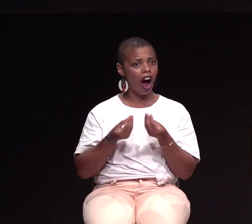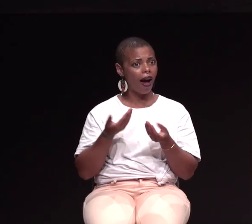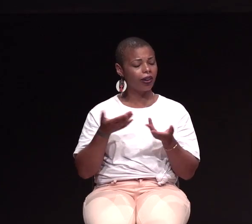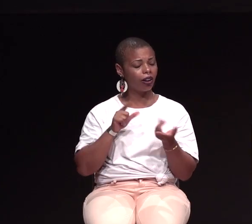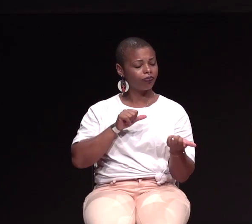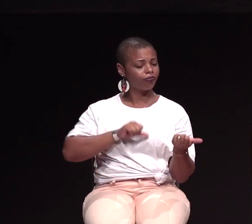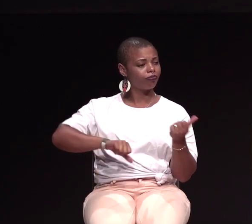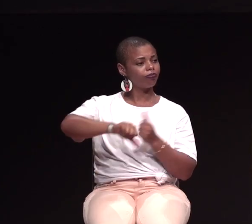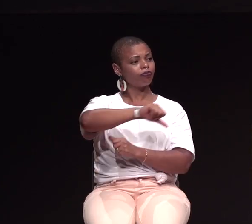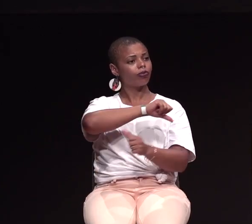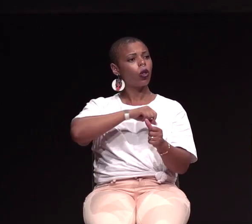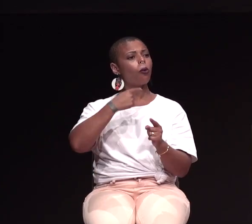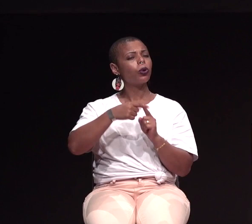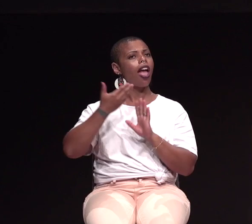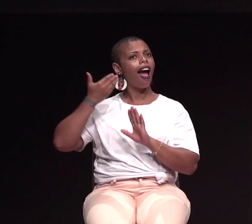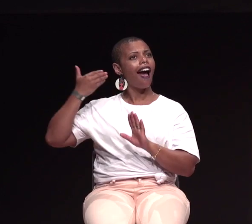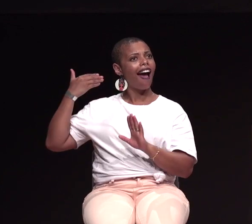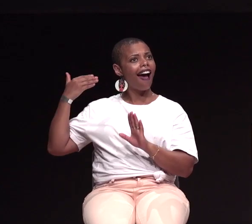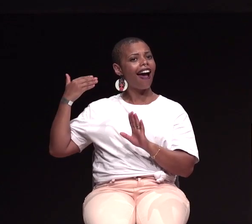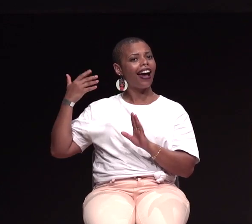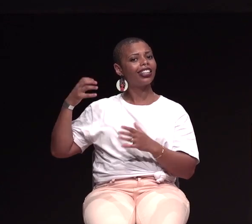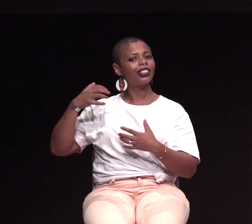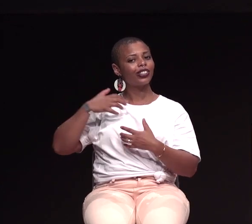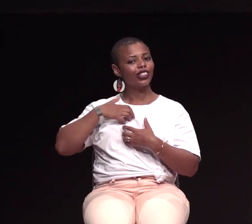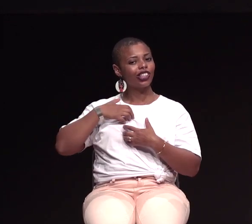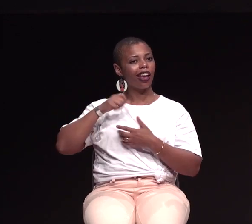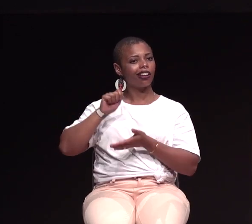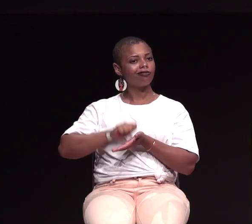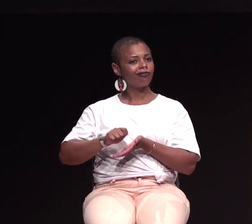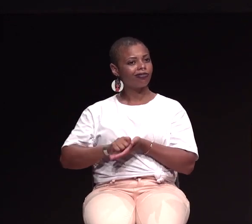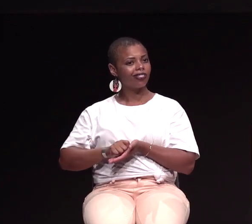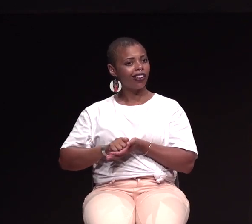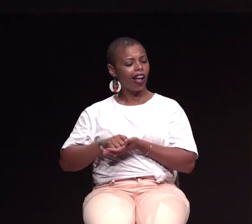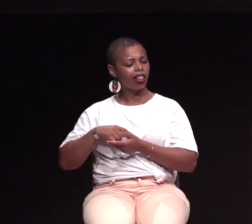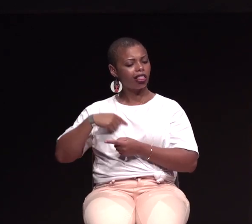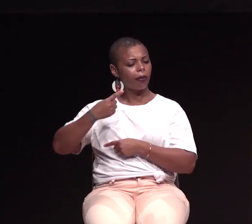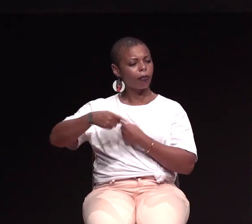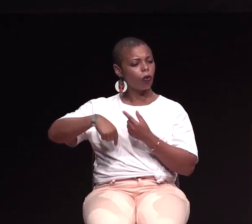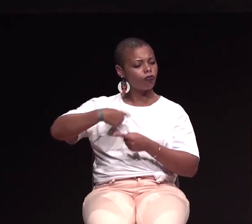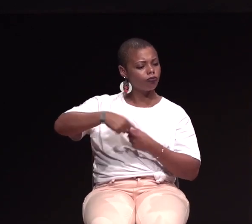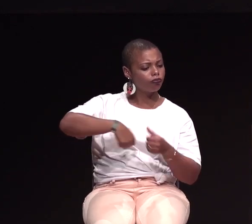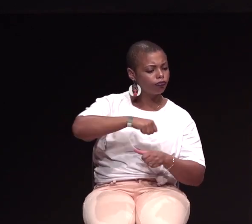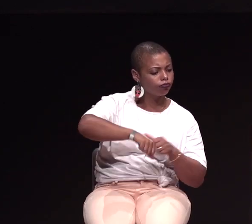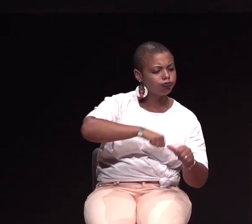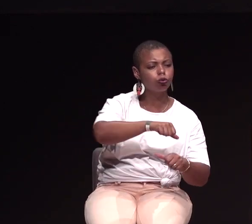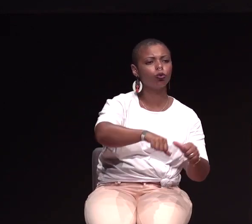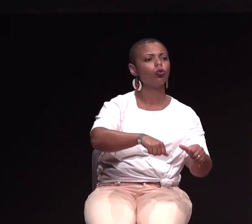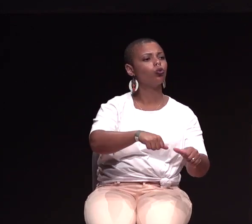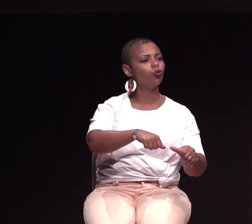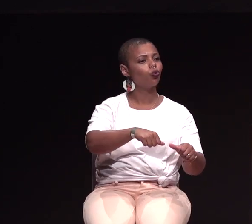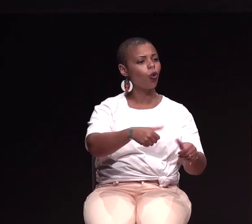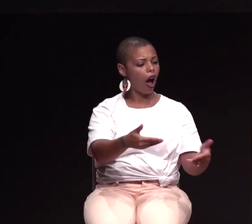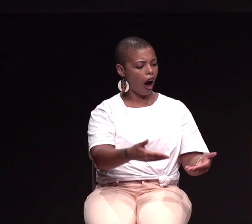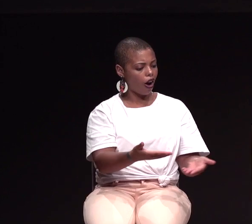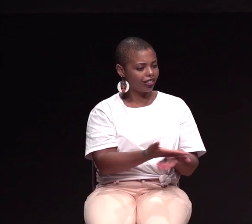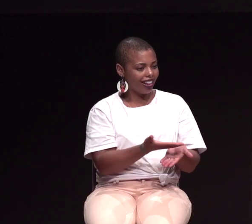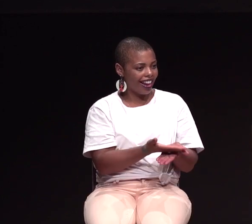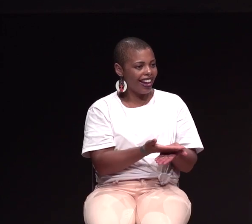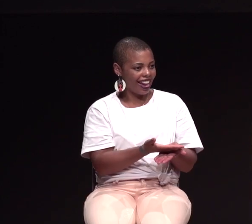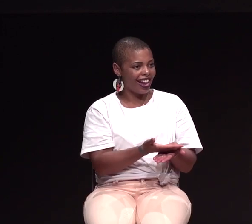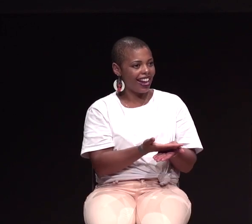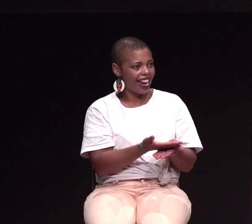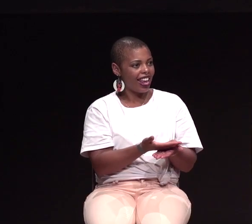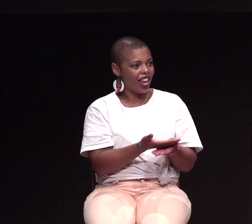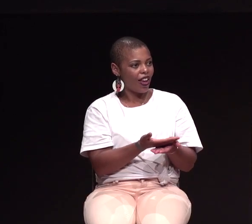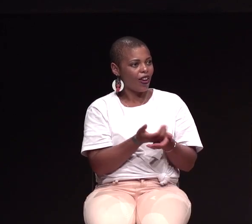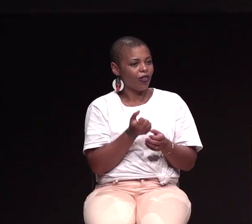os contos que ela publicava nos Cadernos Negros e para esse livro, que é um livro de 21 anos